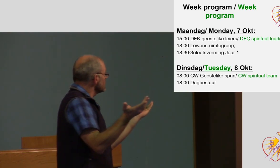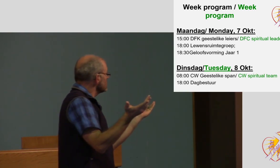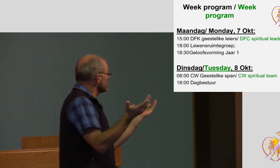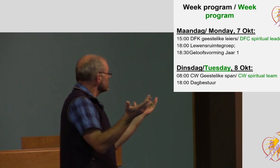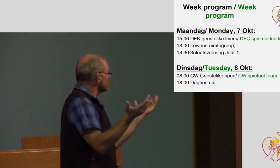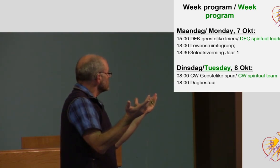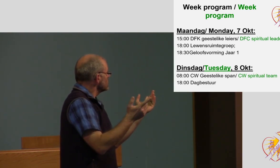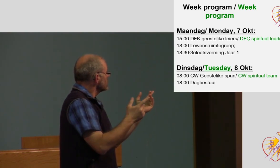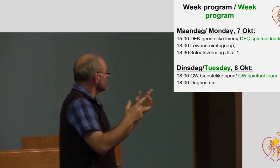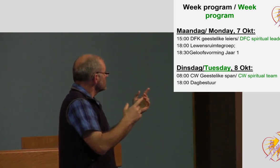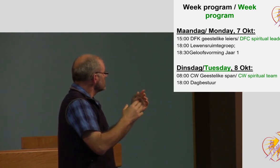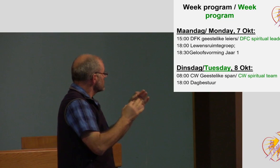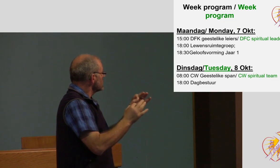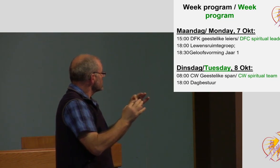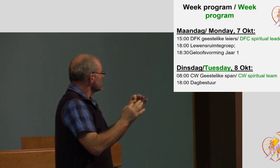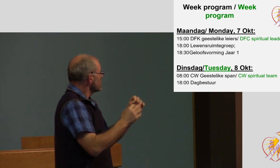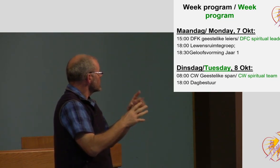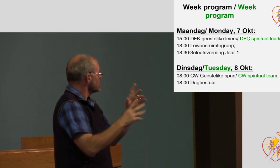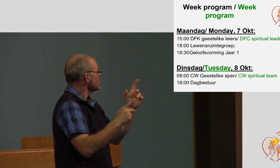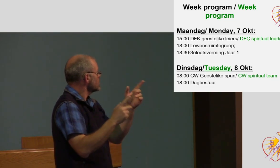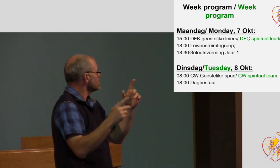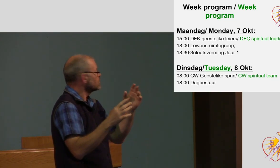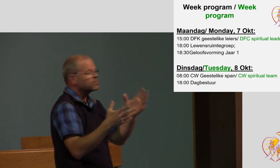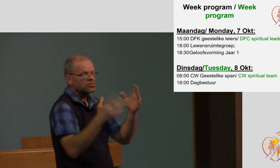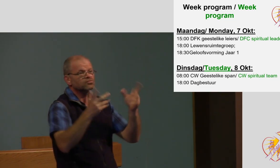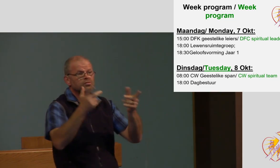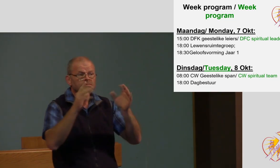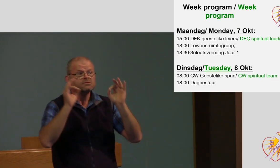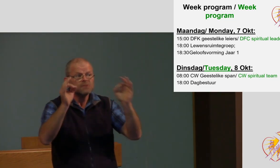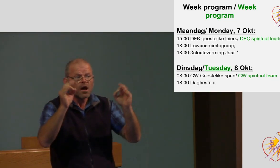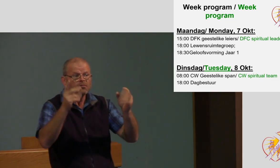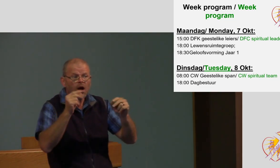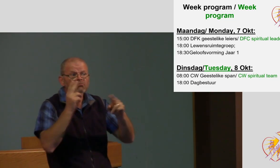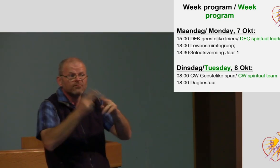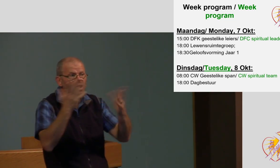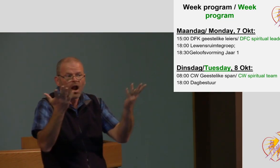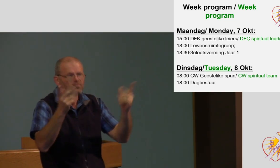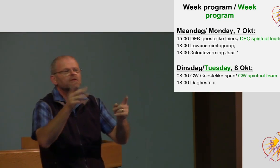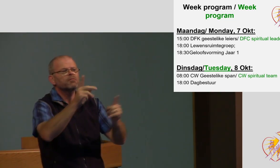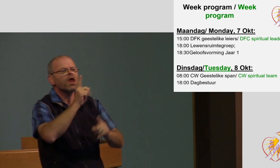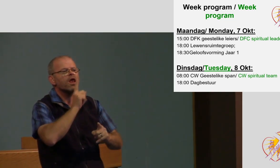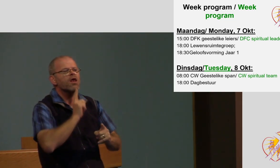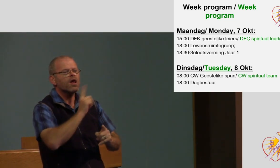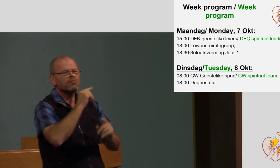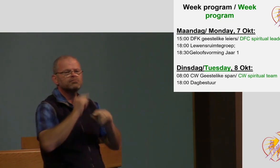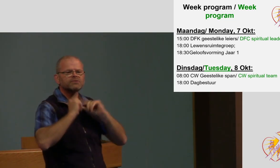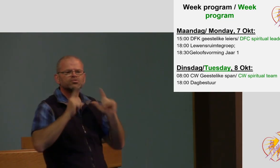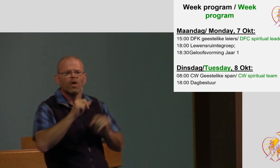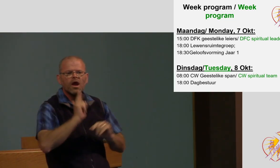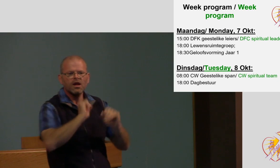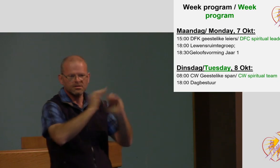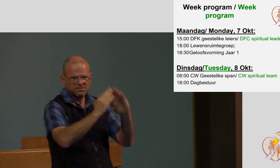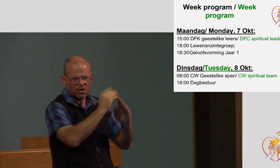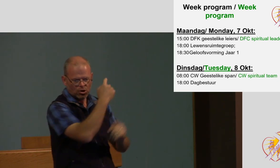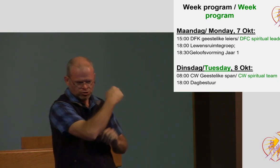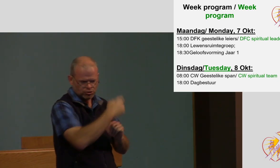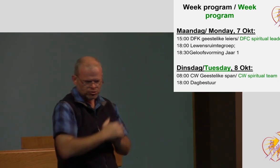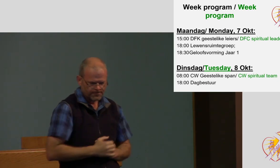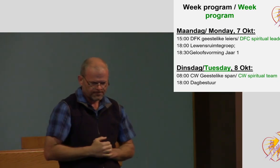Ons sal nog seker maak by Henny, maar ons is doop by pastoor Henny se huis, ons sal seker